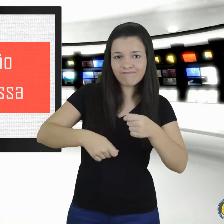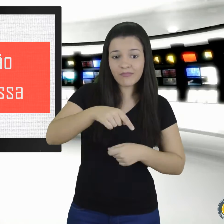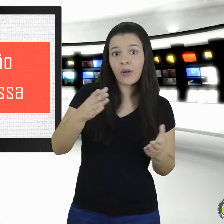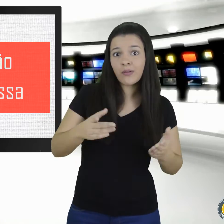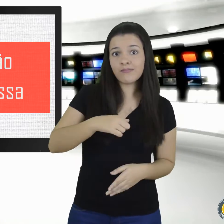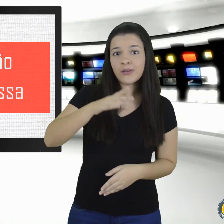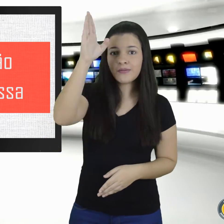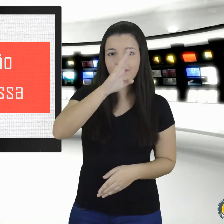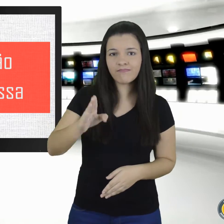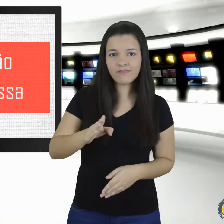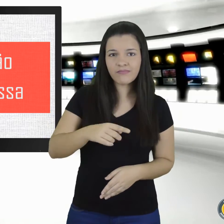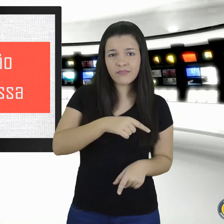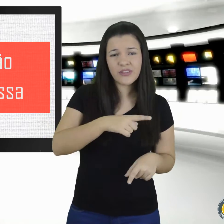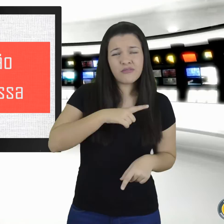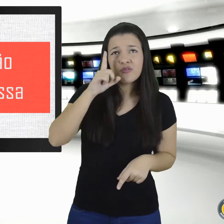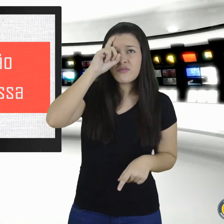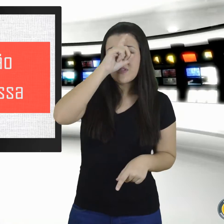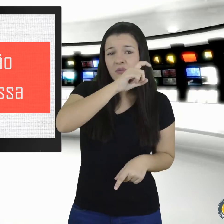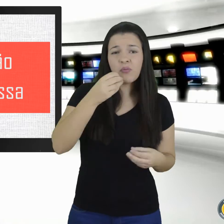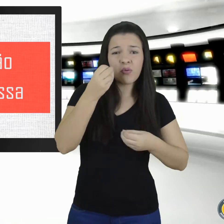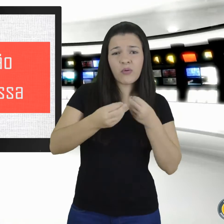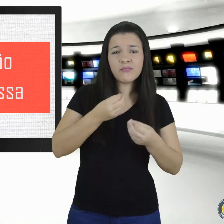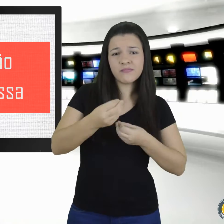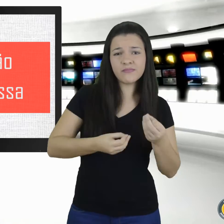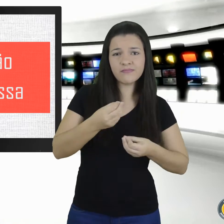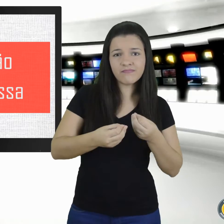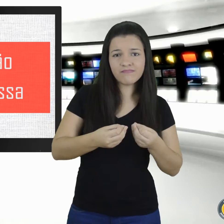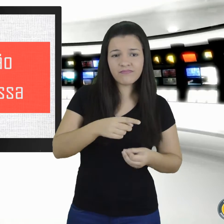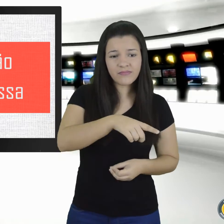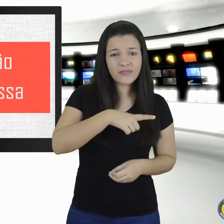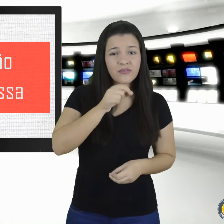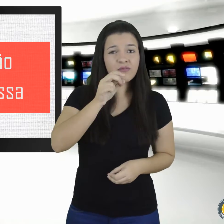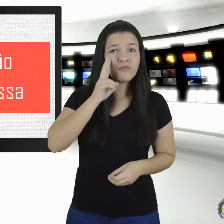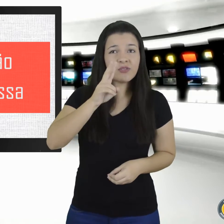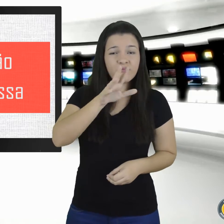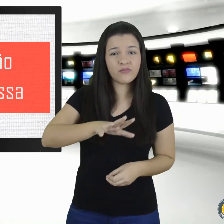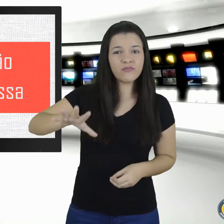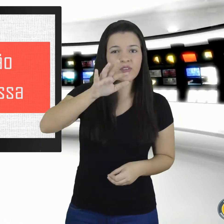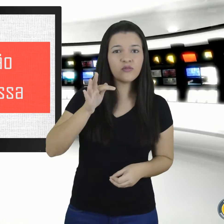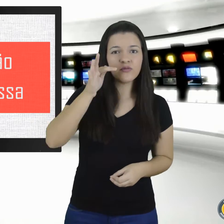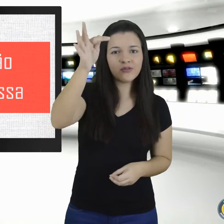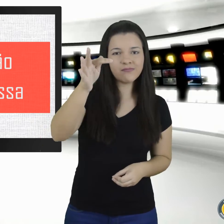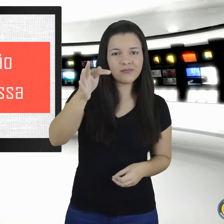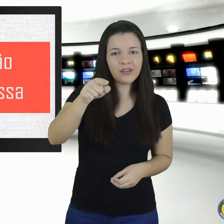país atravessa e não consegue antever com precisão quais as perspectivas